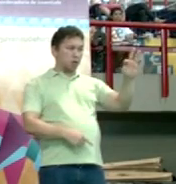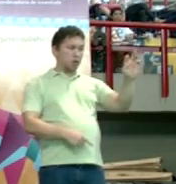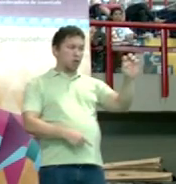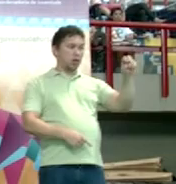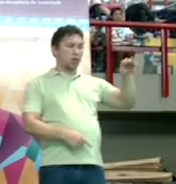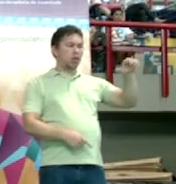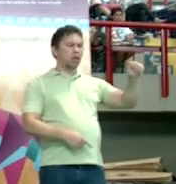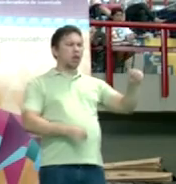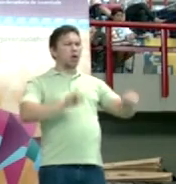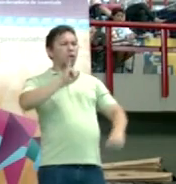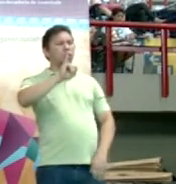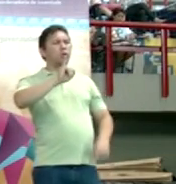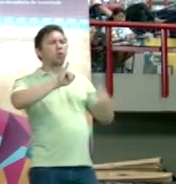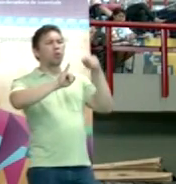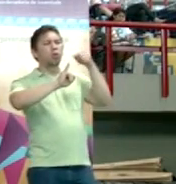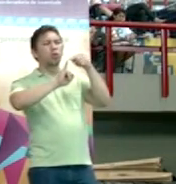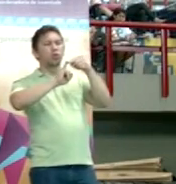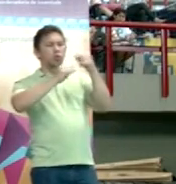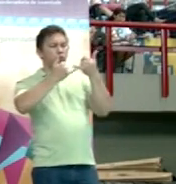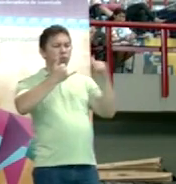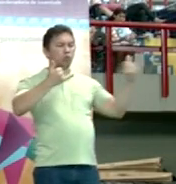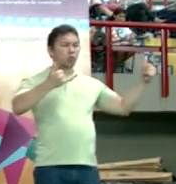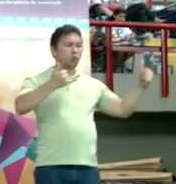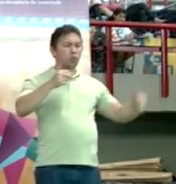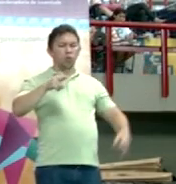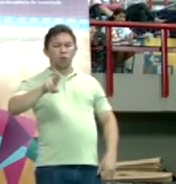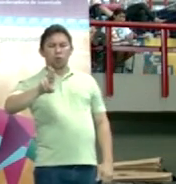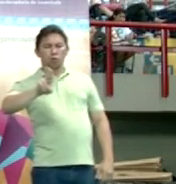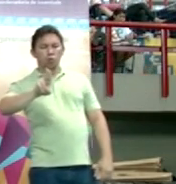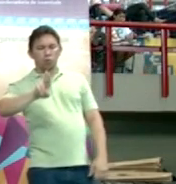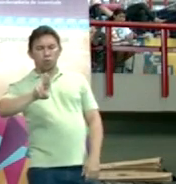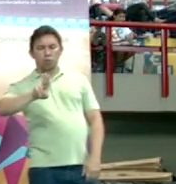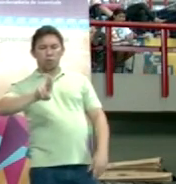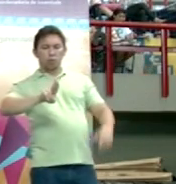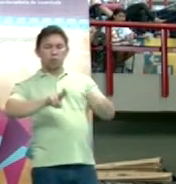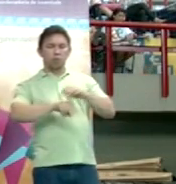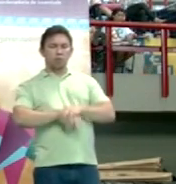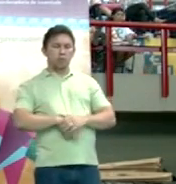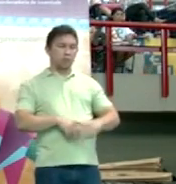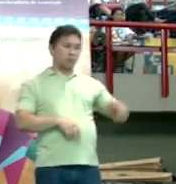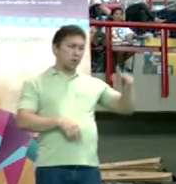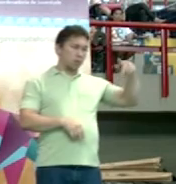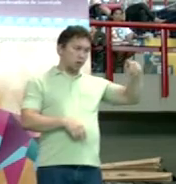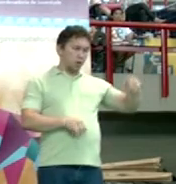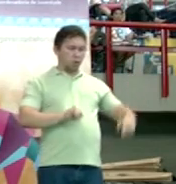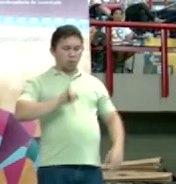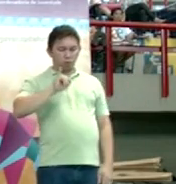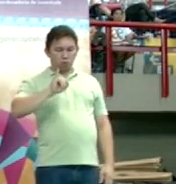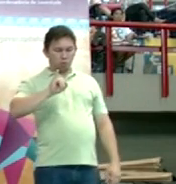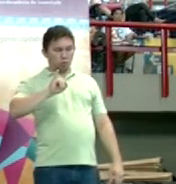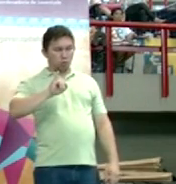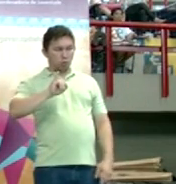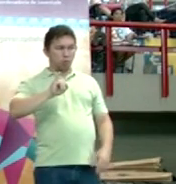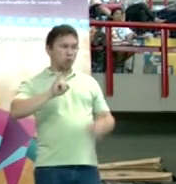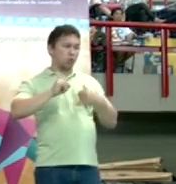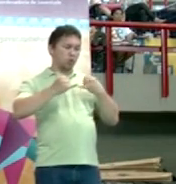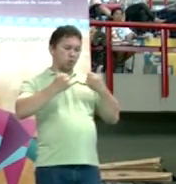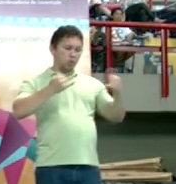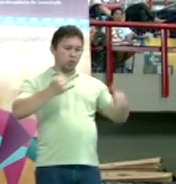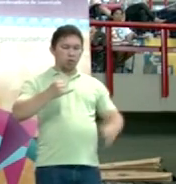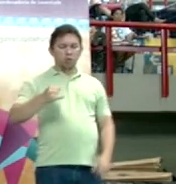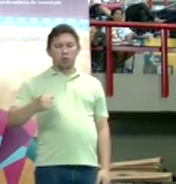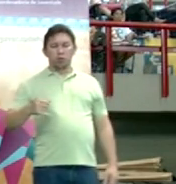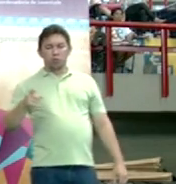I? O que é o U? P é potência, I é corrente, U é diferença